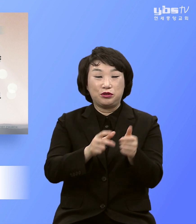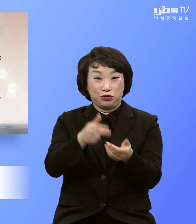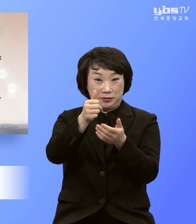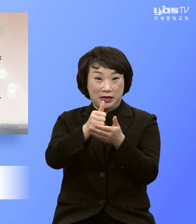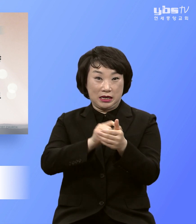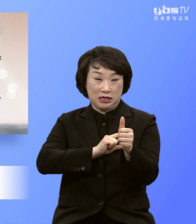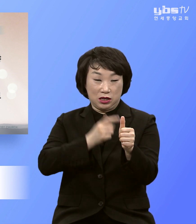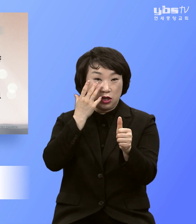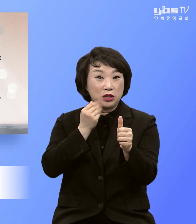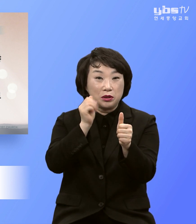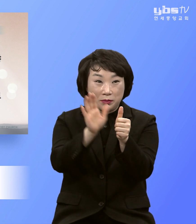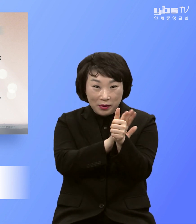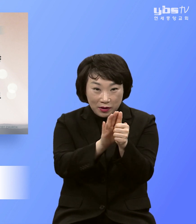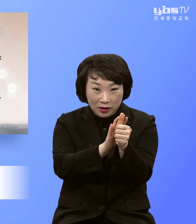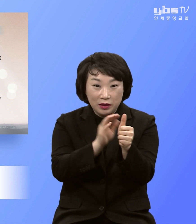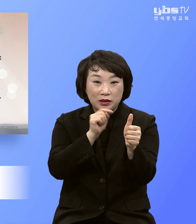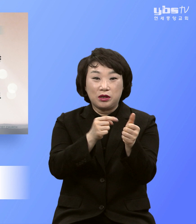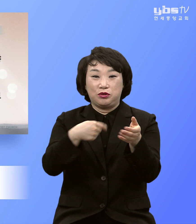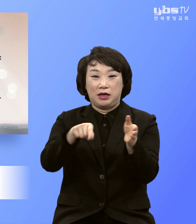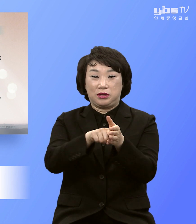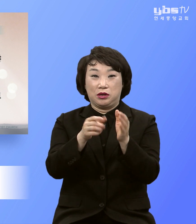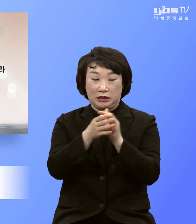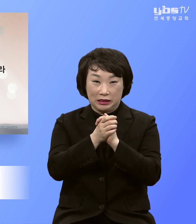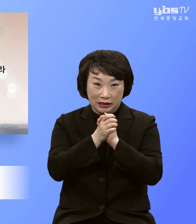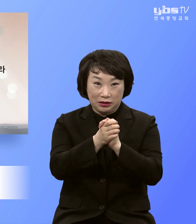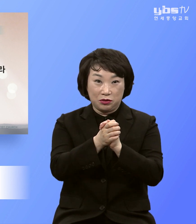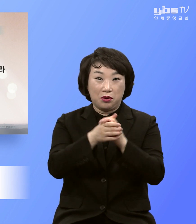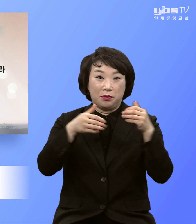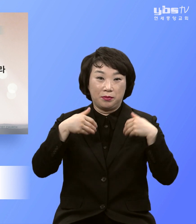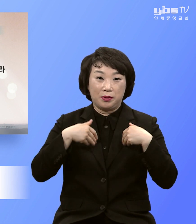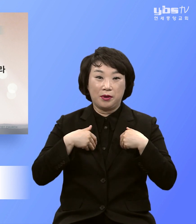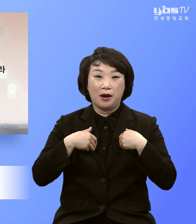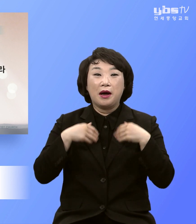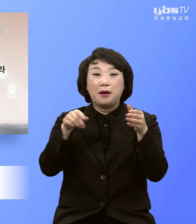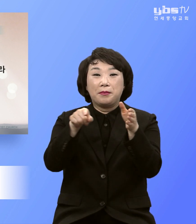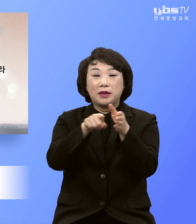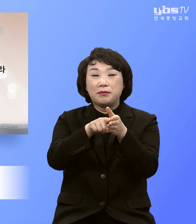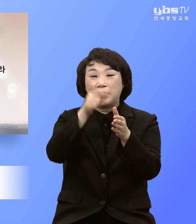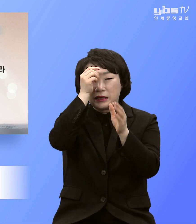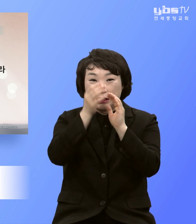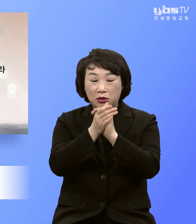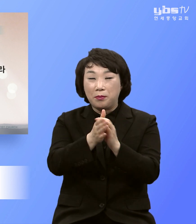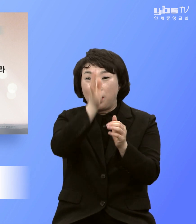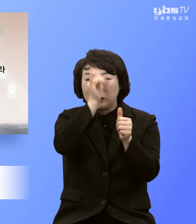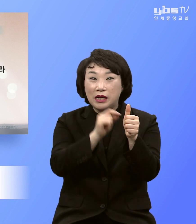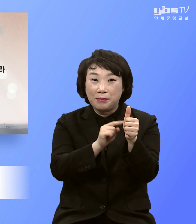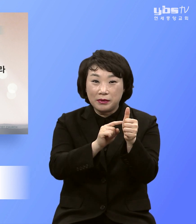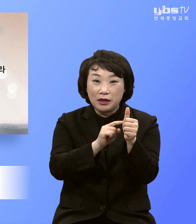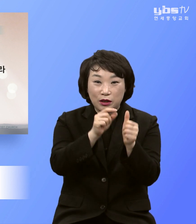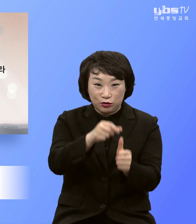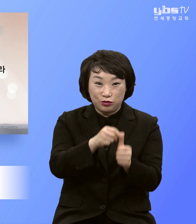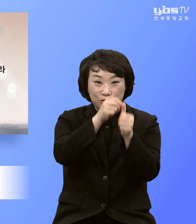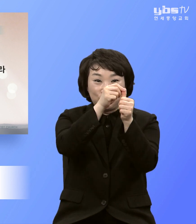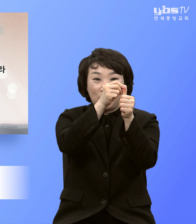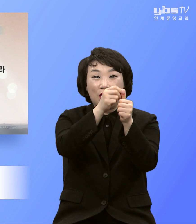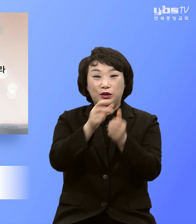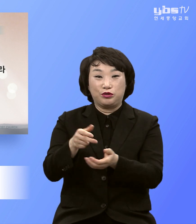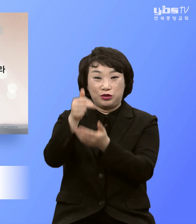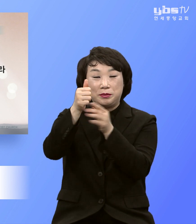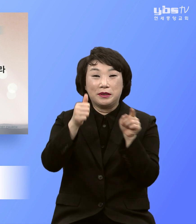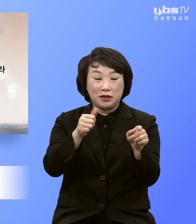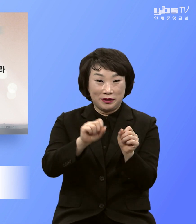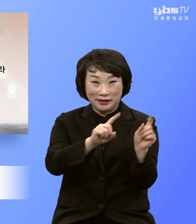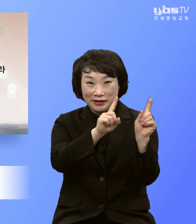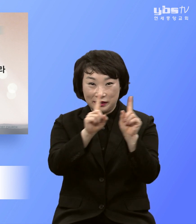주의 이름으로 기름을 받으며 위하여 기도할지니라. 믿음의 기도는 없는 자를 구원하리니